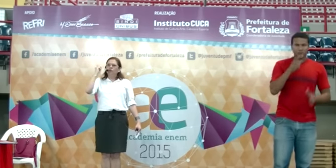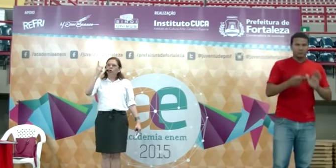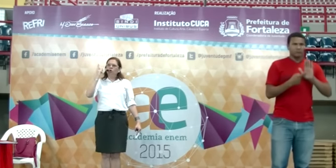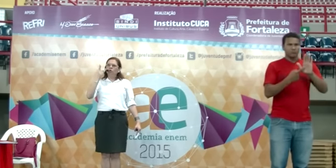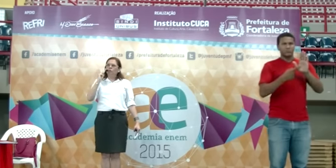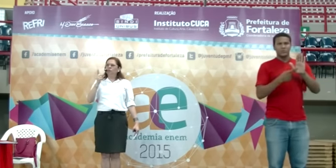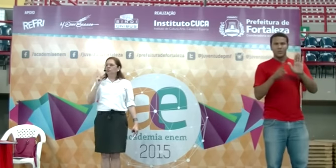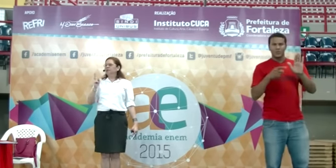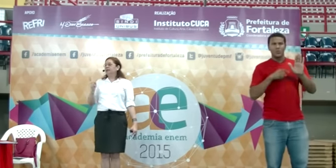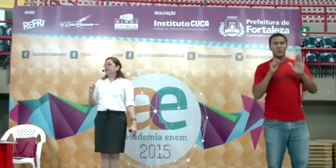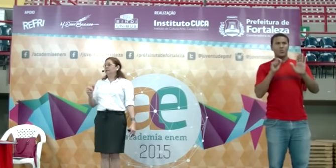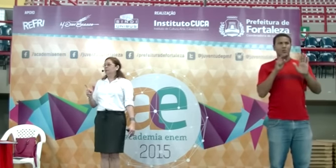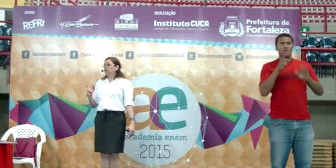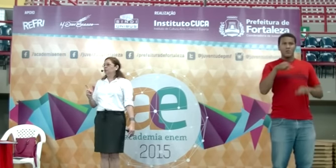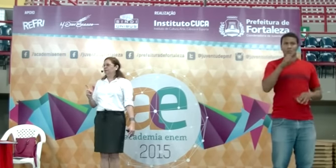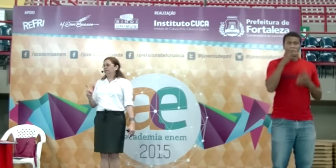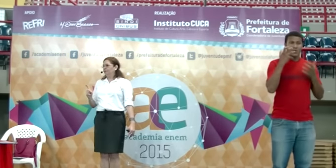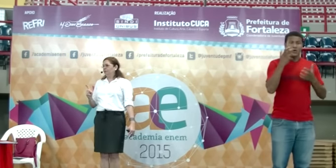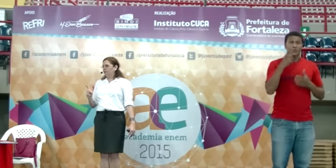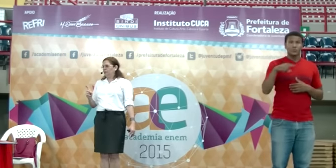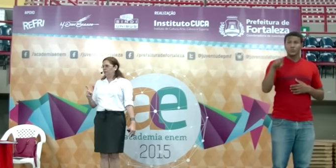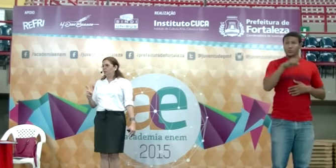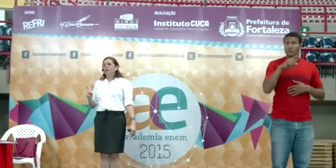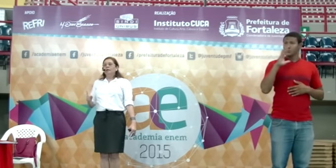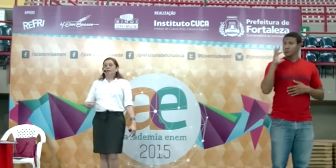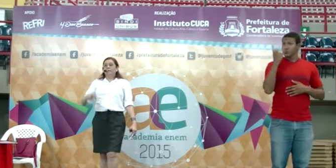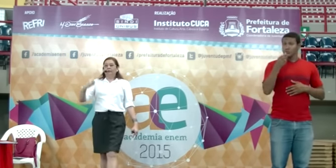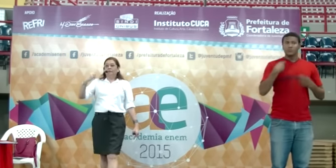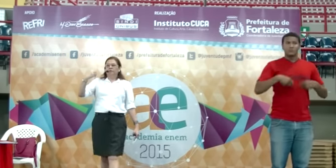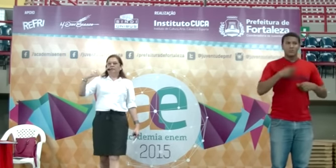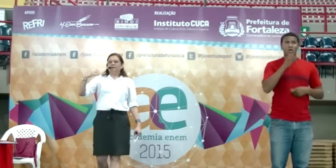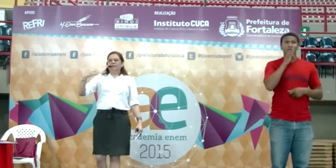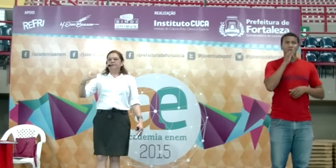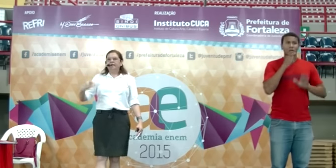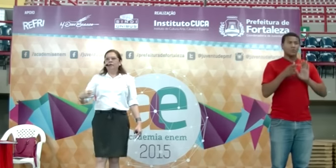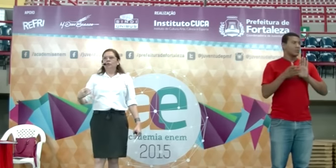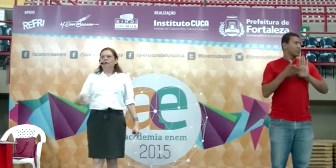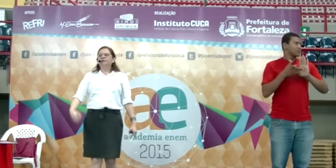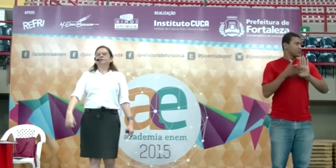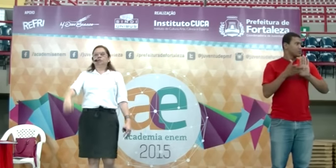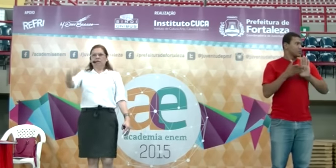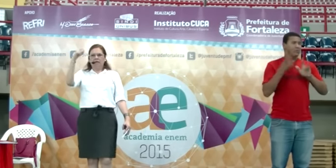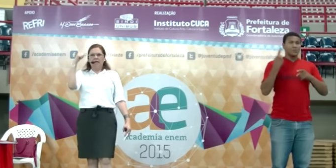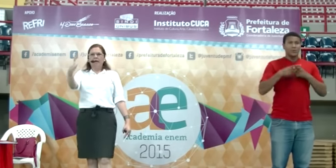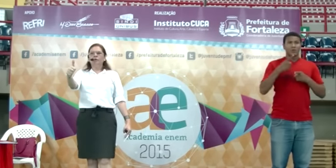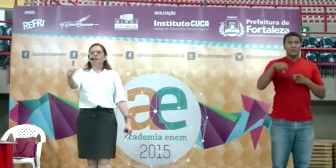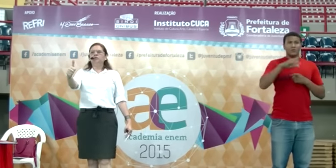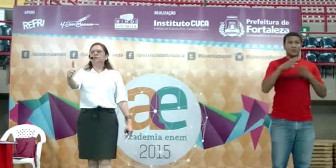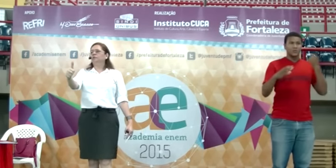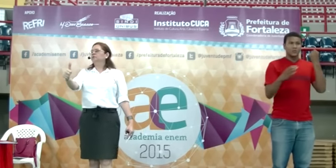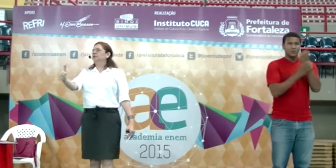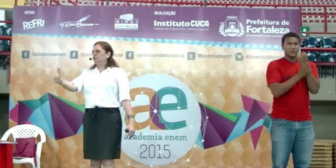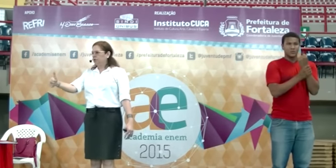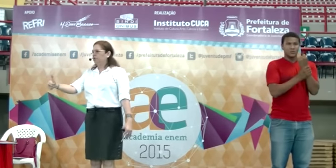Eu quero todo mundo dando exemplo no desenvolvimento, que é para você ter segurança de que realmente o seu texto